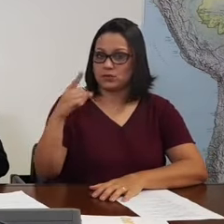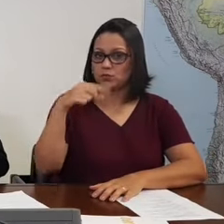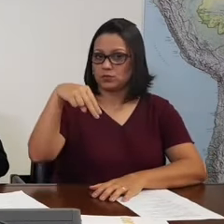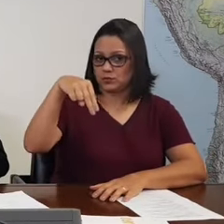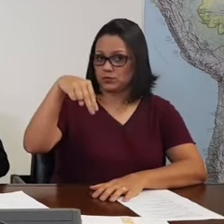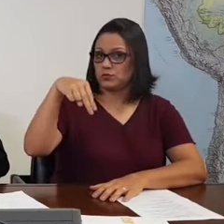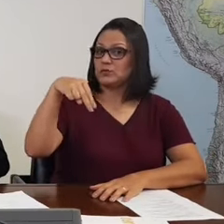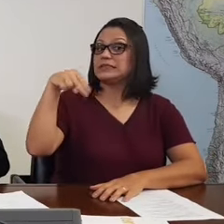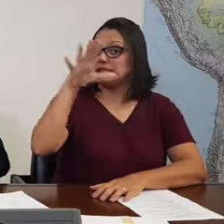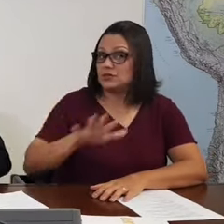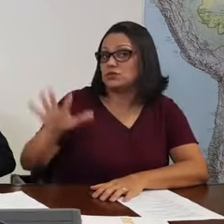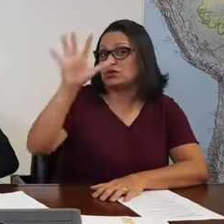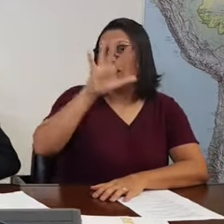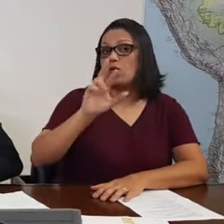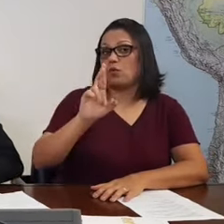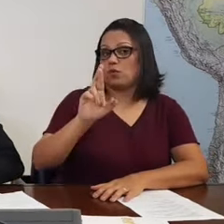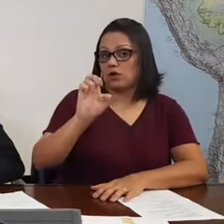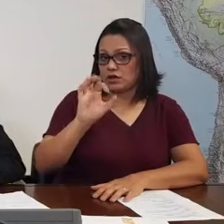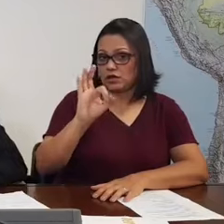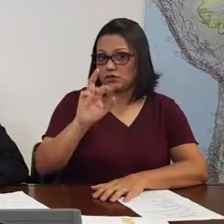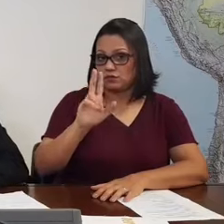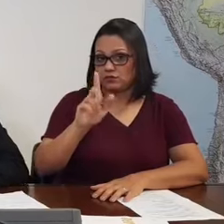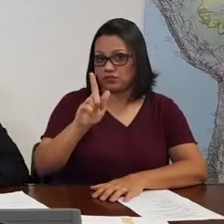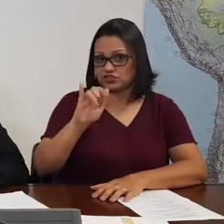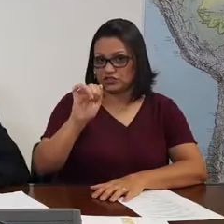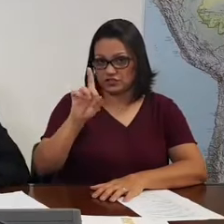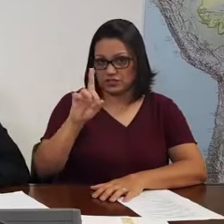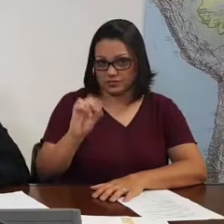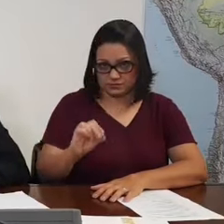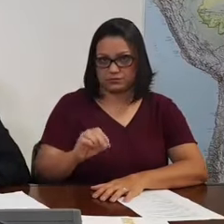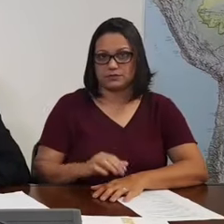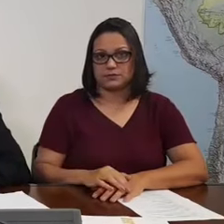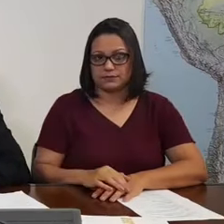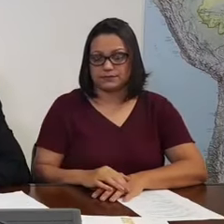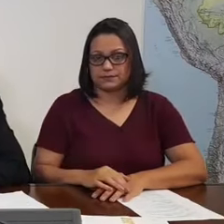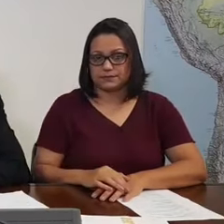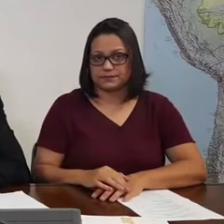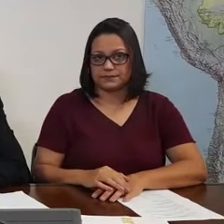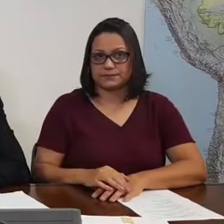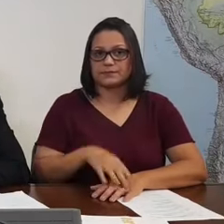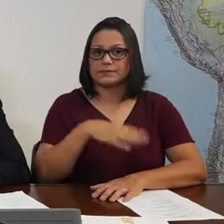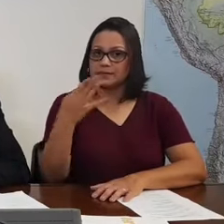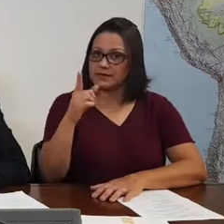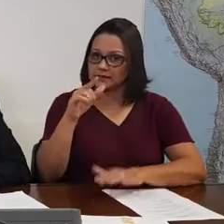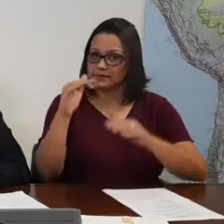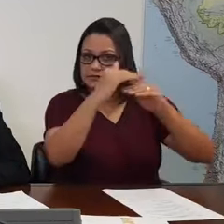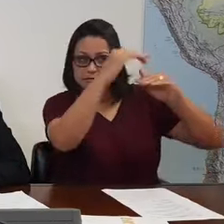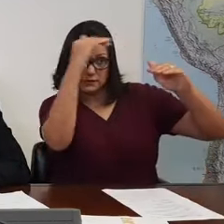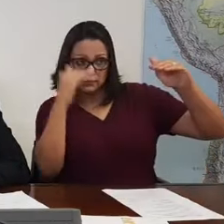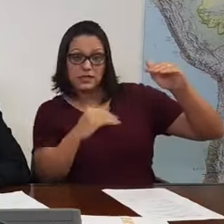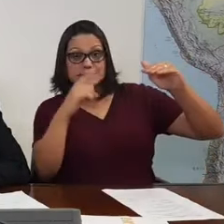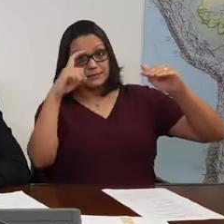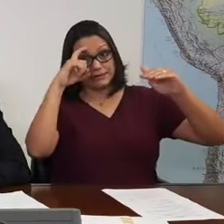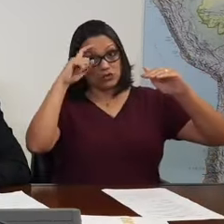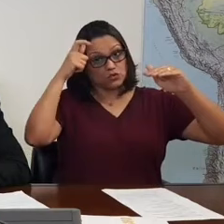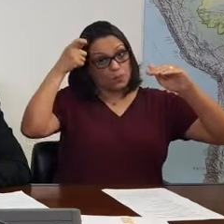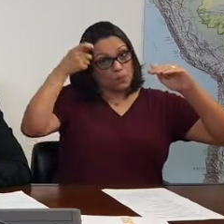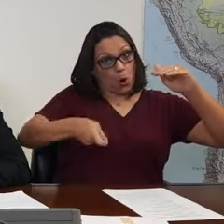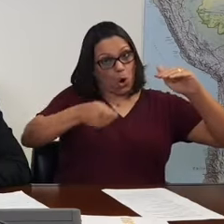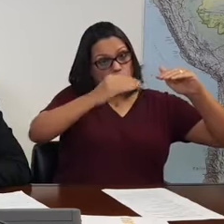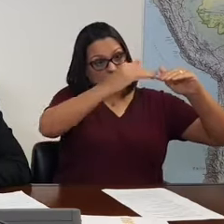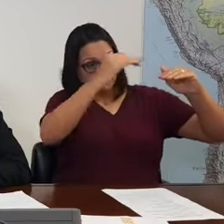isso, conselho? Conselho. Conselho Nacional de Refugiados, tá certo? Lá está subordinado ao ministro da Justiça, Sérgio Moro.